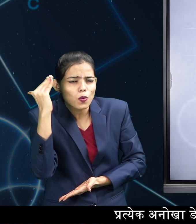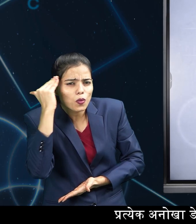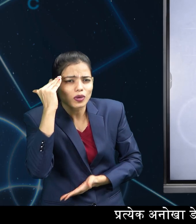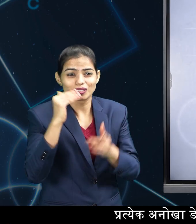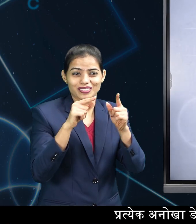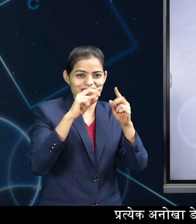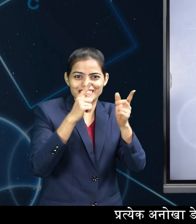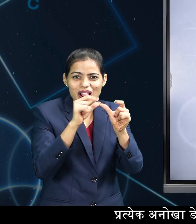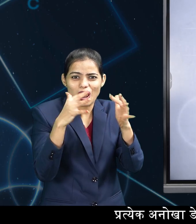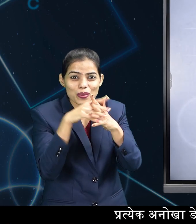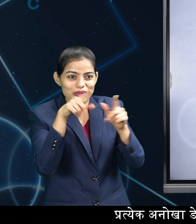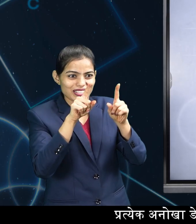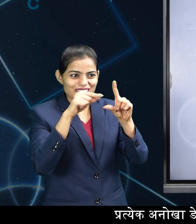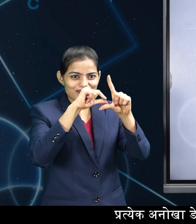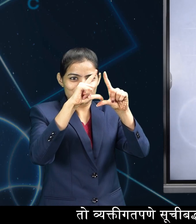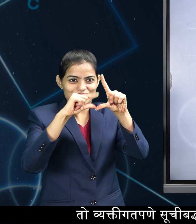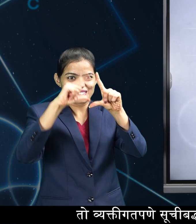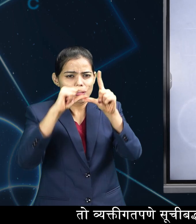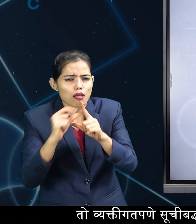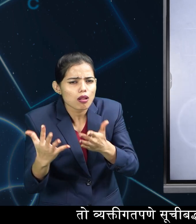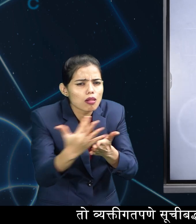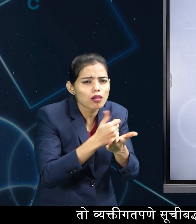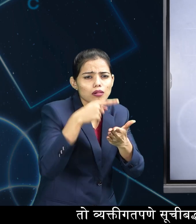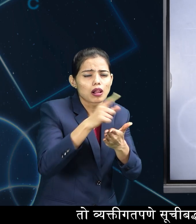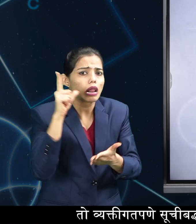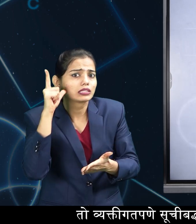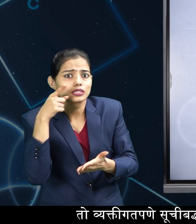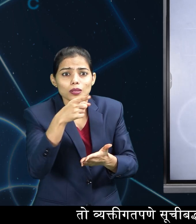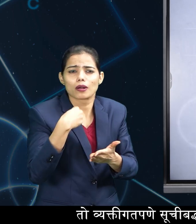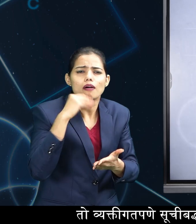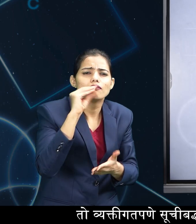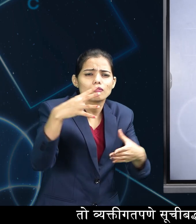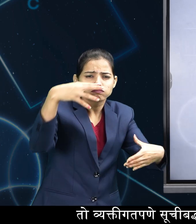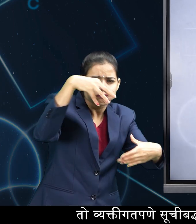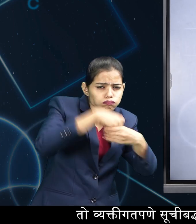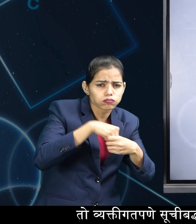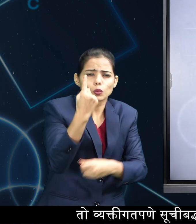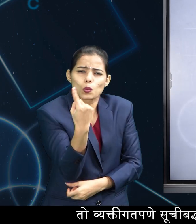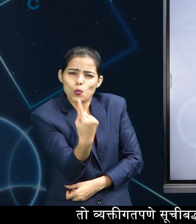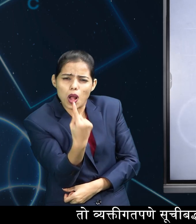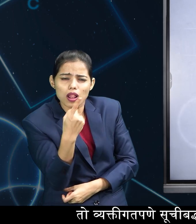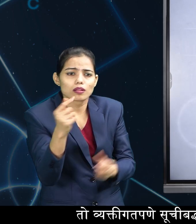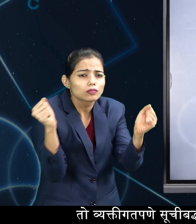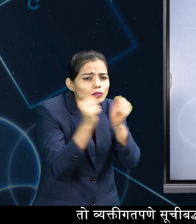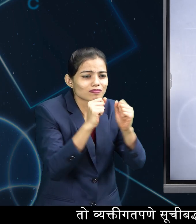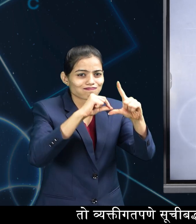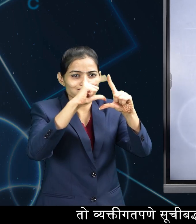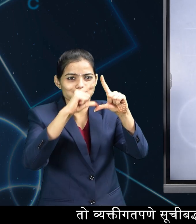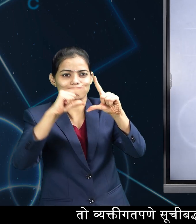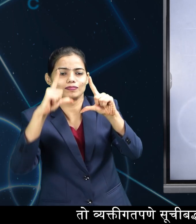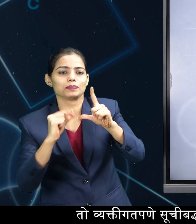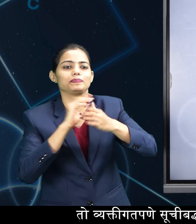जो कच्चा डेटा म्हणून ओळखला जातो, तो व्यक्तिगतपणे सूचीबद्ध केला जातो आणि त्याची